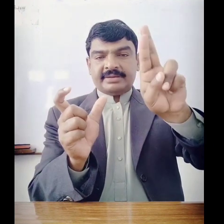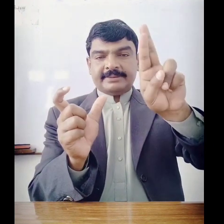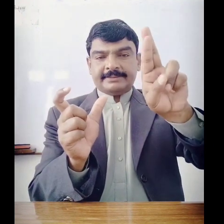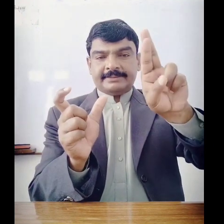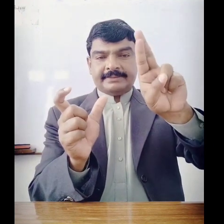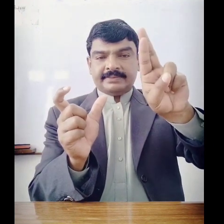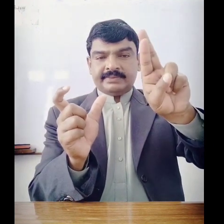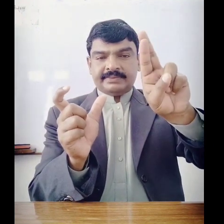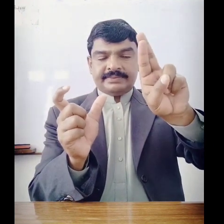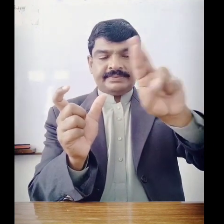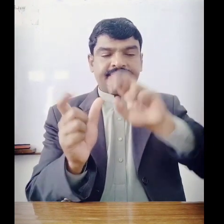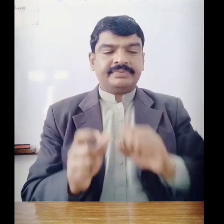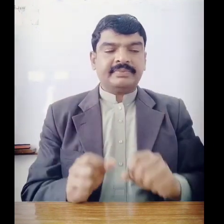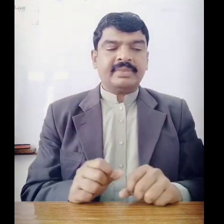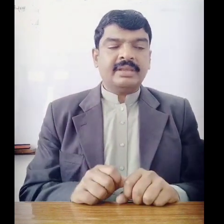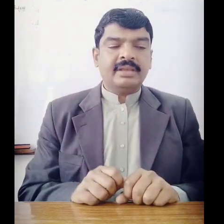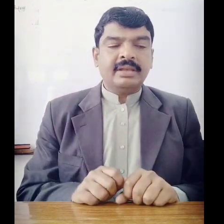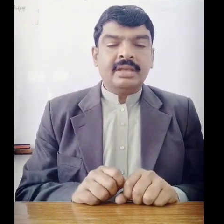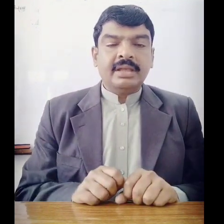सफ़र।